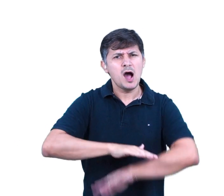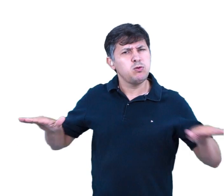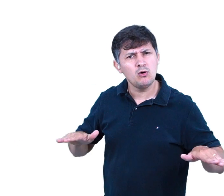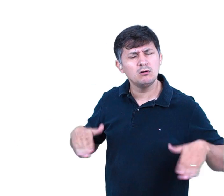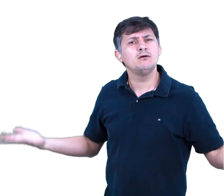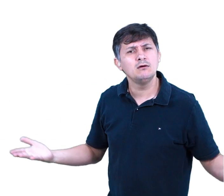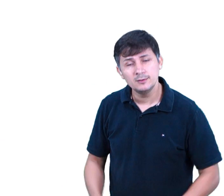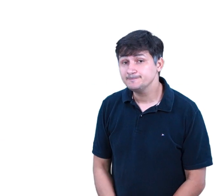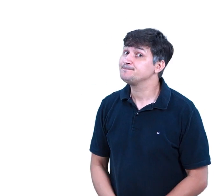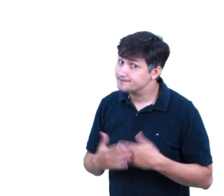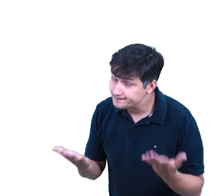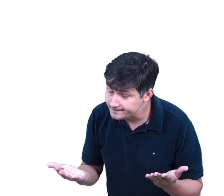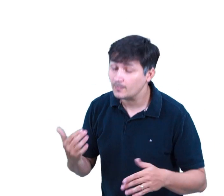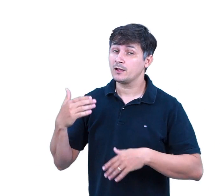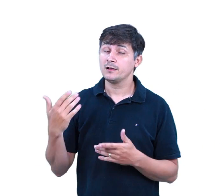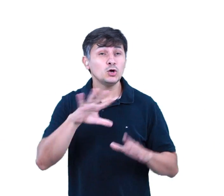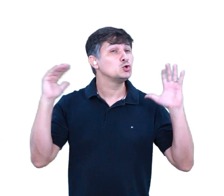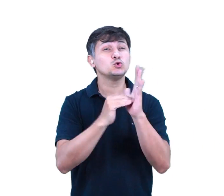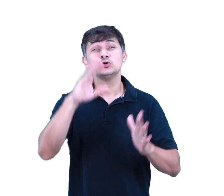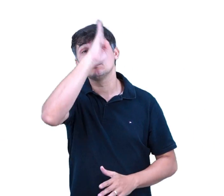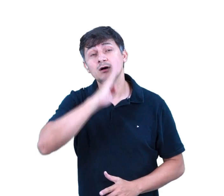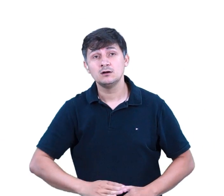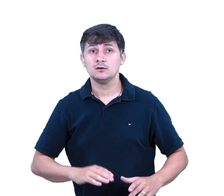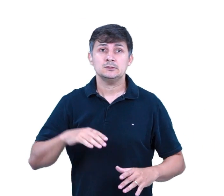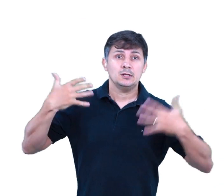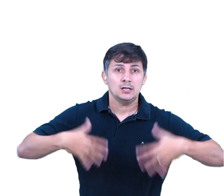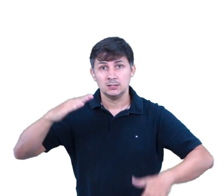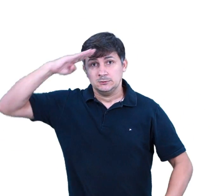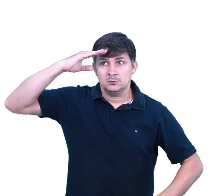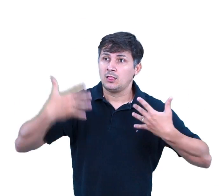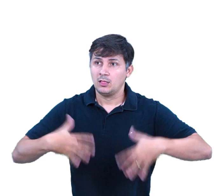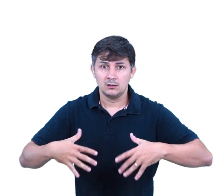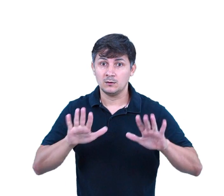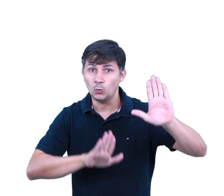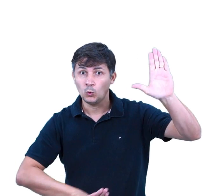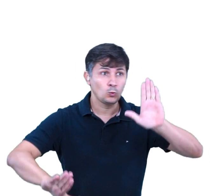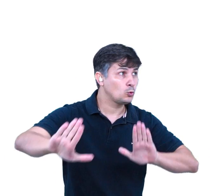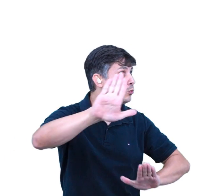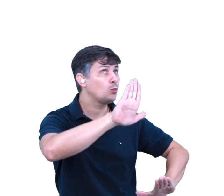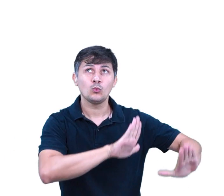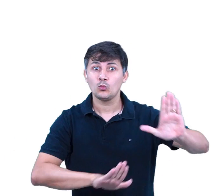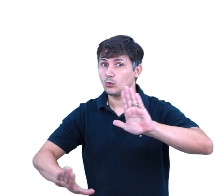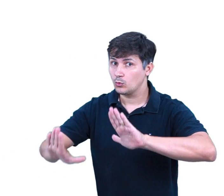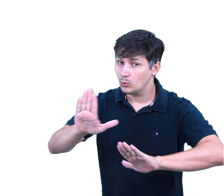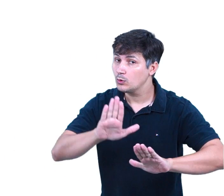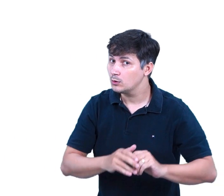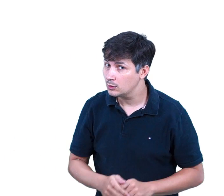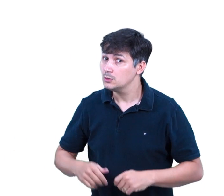nada tranquila e favorável para os militares, todo cuidado era pouco, para não haver retrocessos durante a